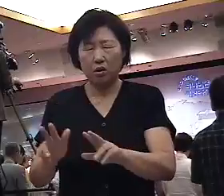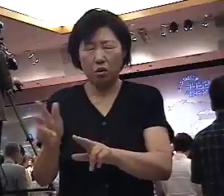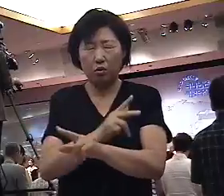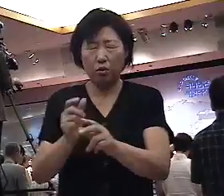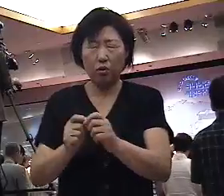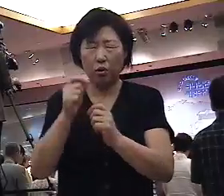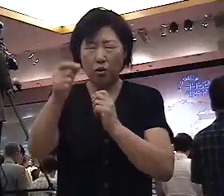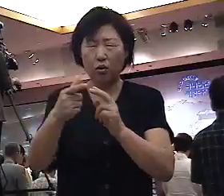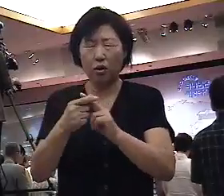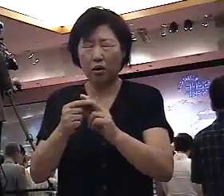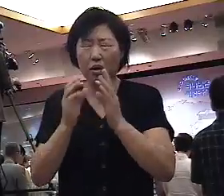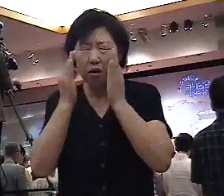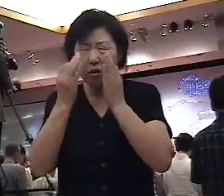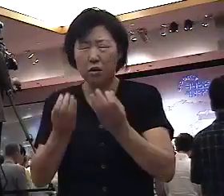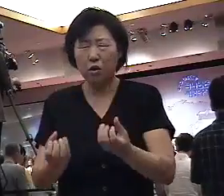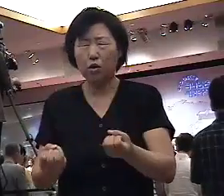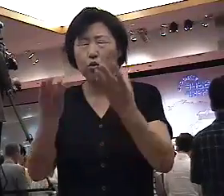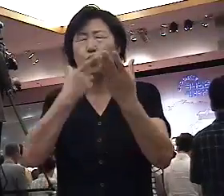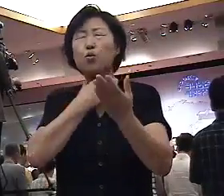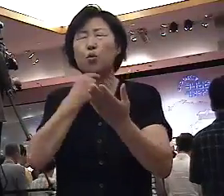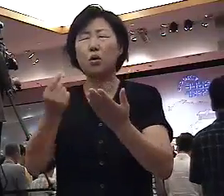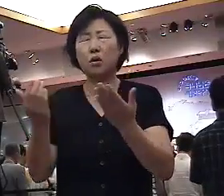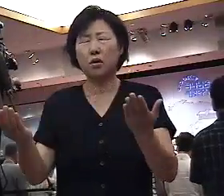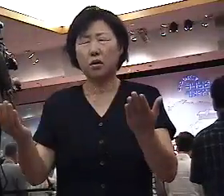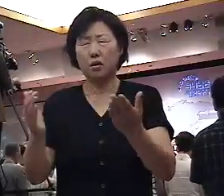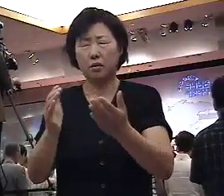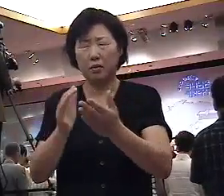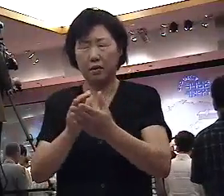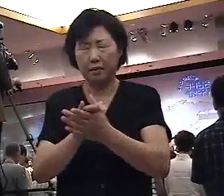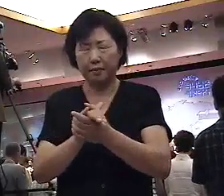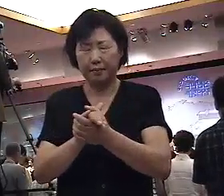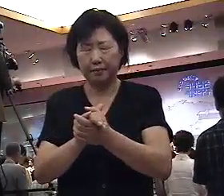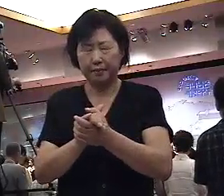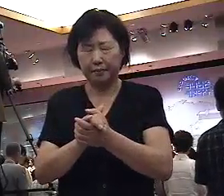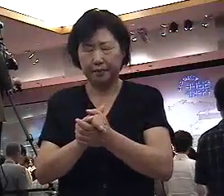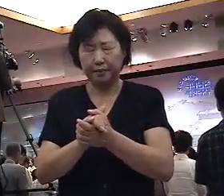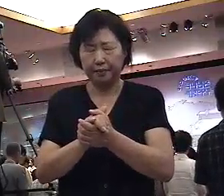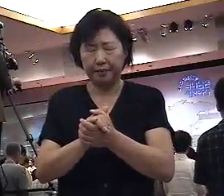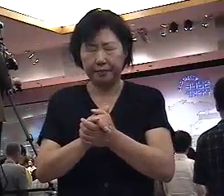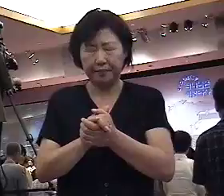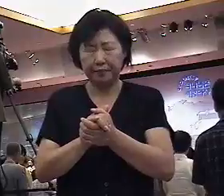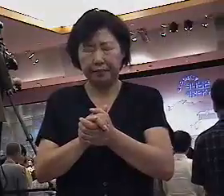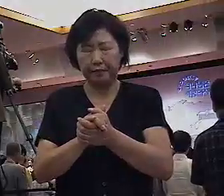함께 하옵시기를 간절히 축원하옵나이다. 아멘.